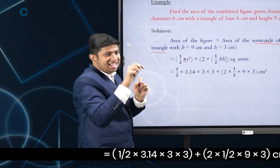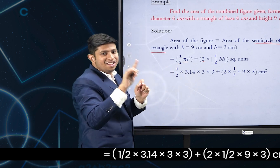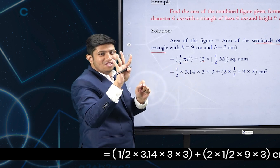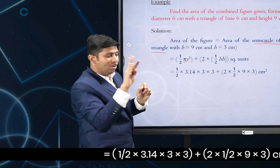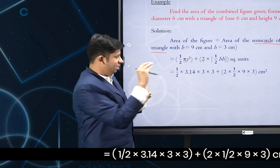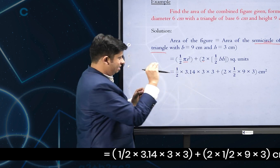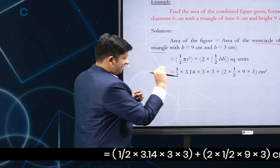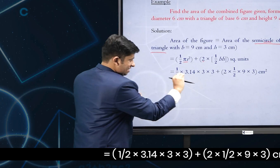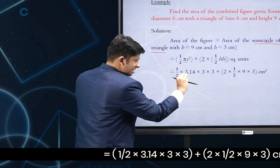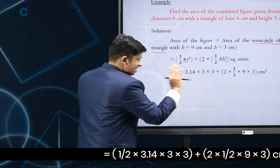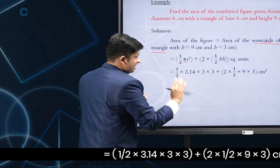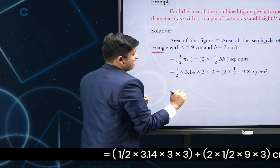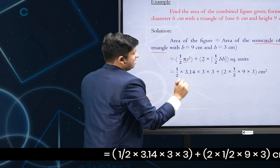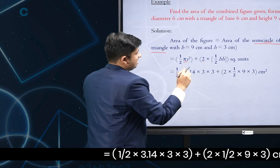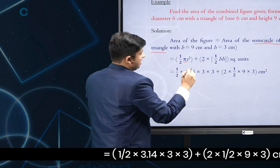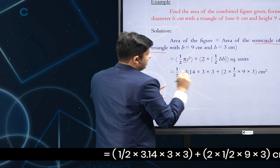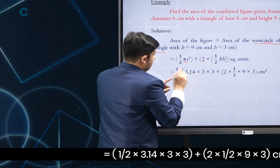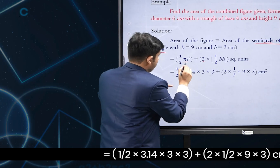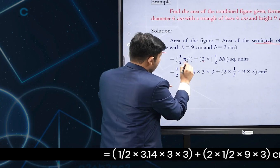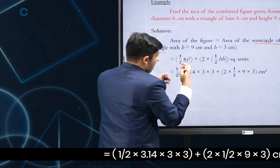ஈடு 1/2 பெருக்கல்